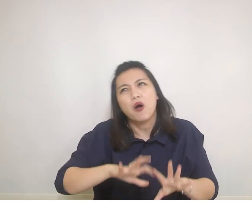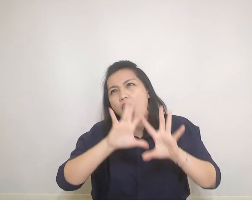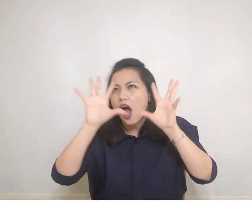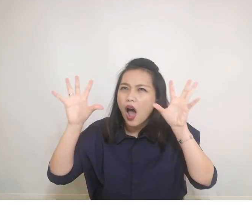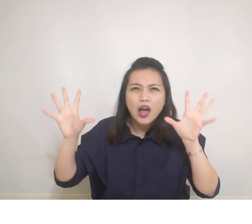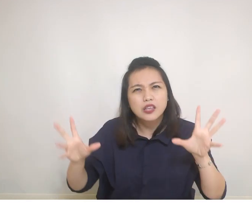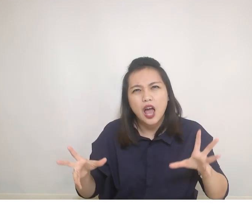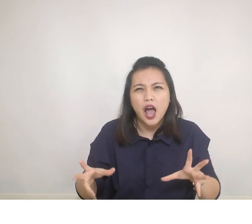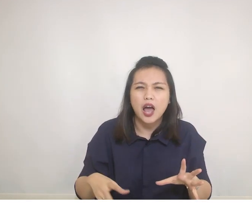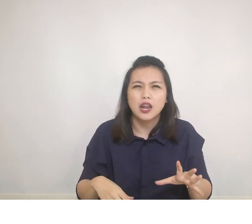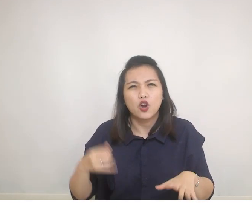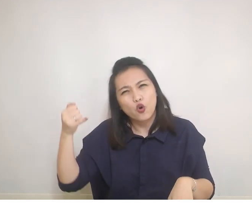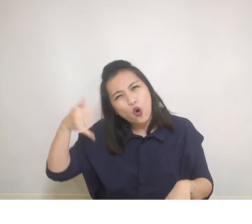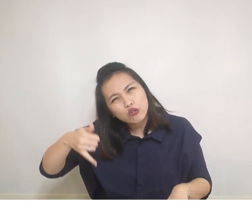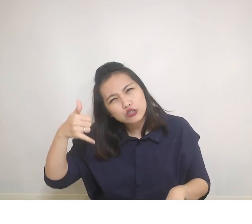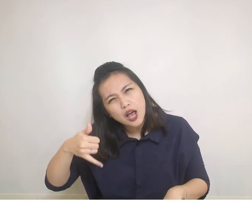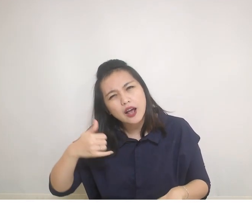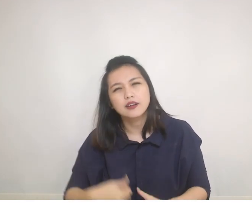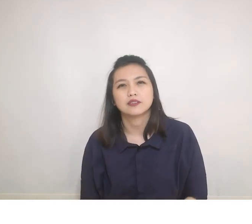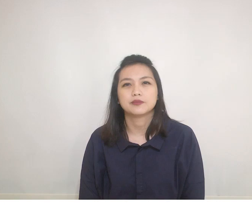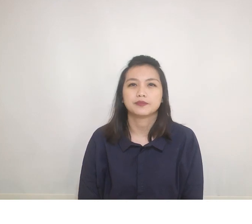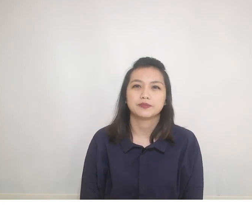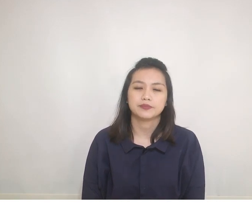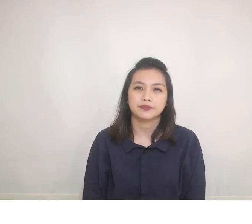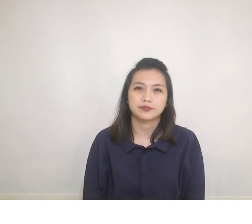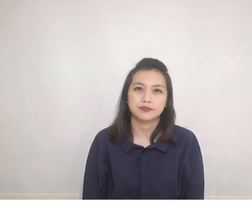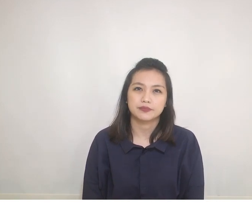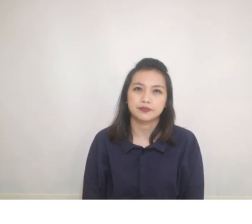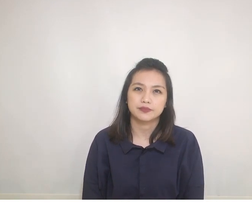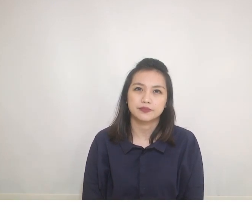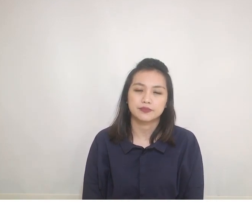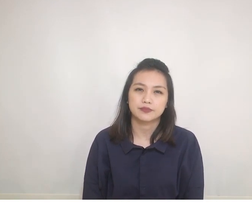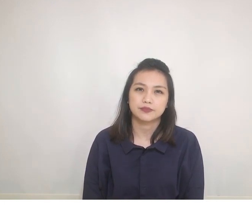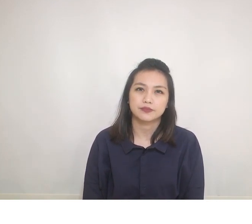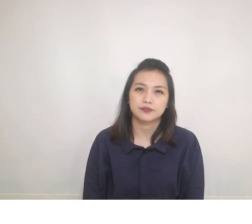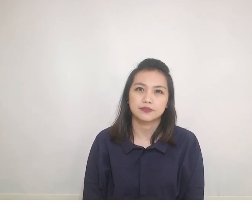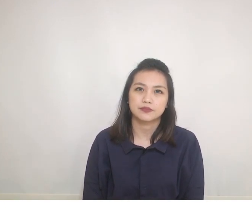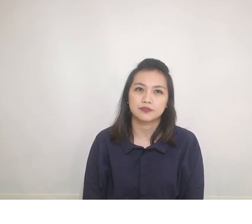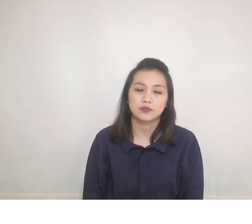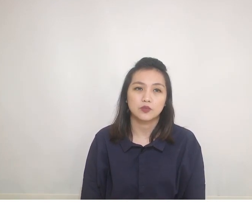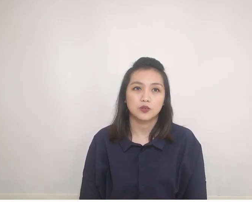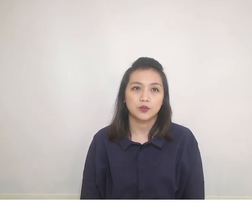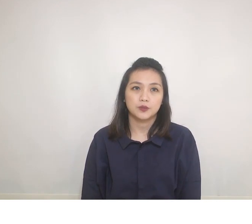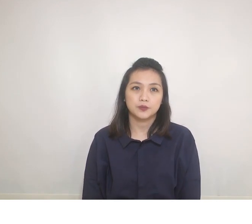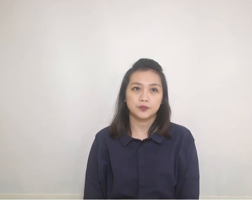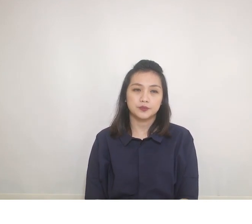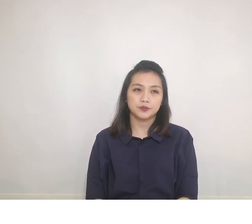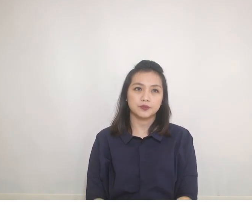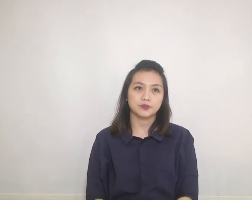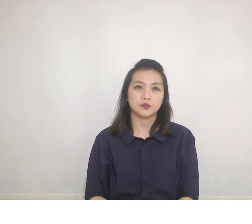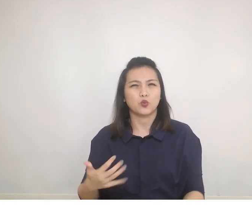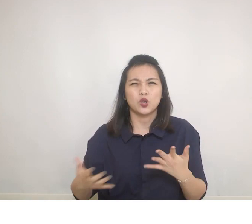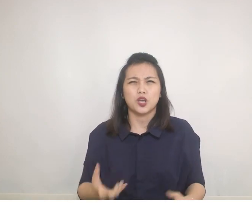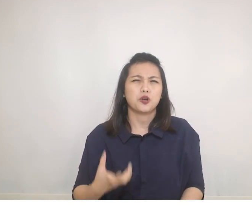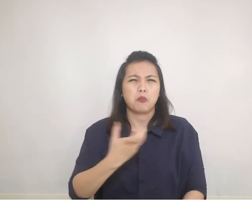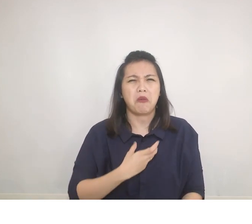Dan yang mencelakakan, ujungnya mencelakakan, bisa mencelakakan rumah, bisa mencelakakan pernikahan. Yang menenggelamkan